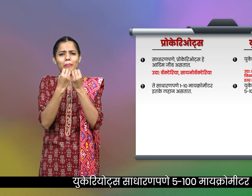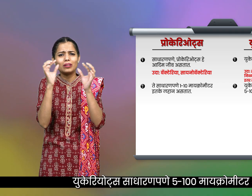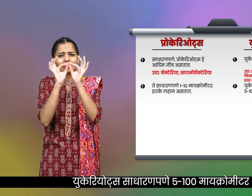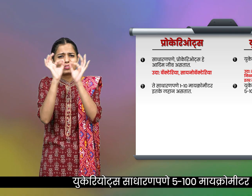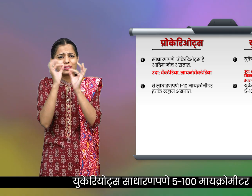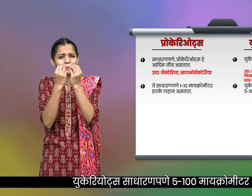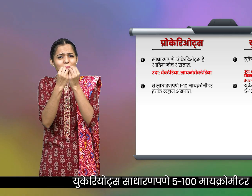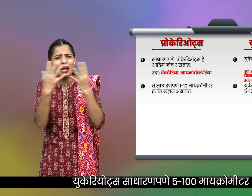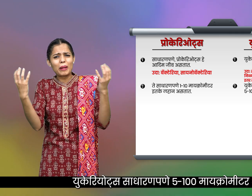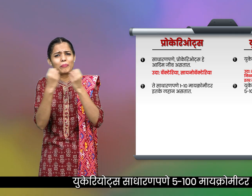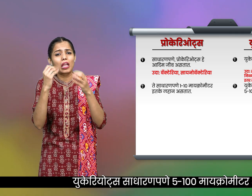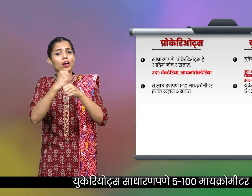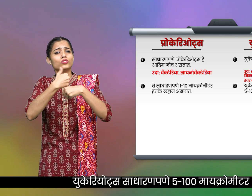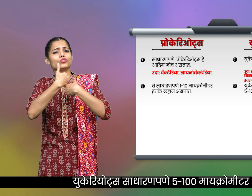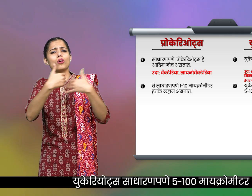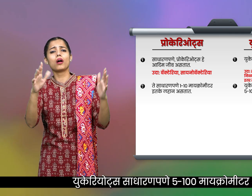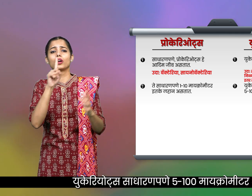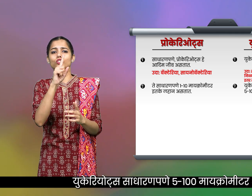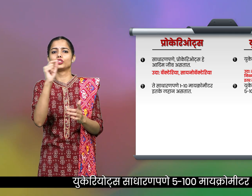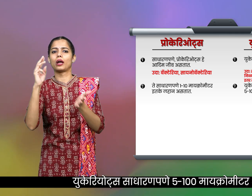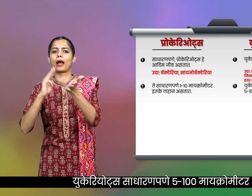ते 100 मायक्रोमीटर असतात.